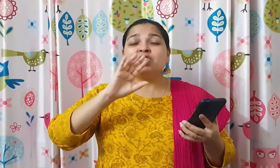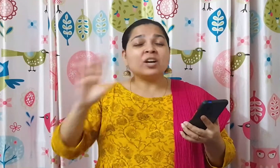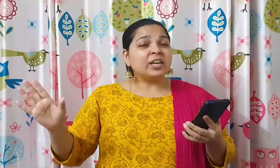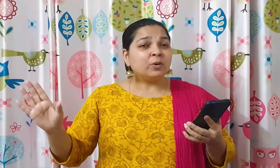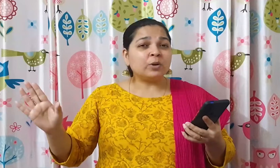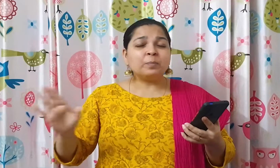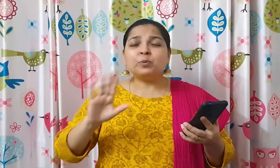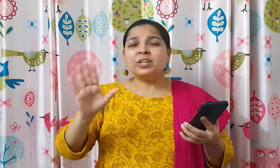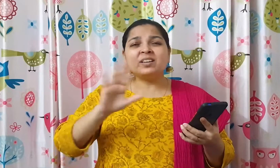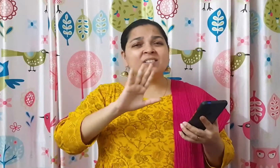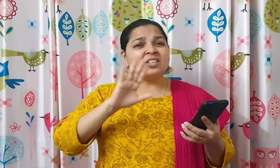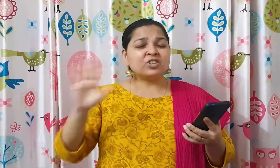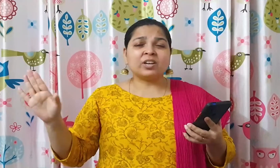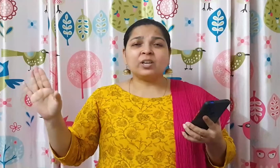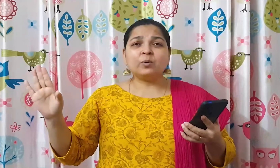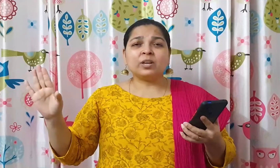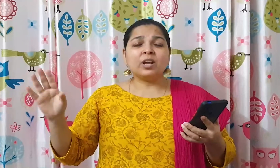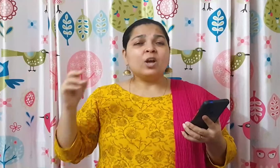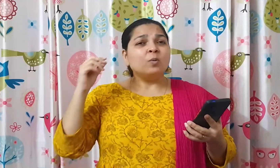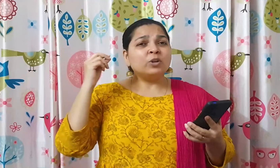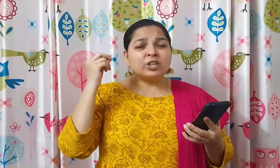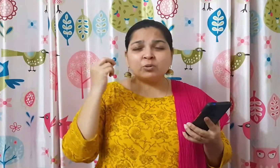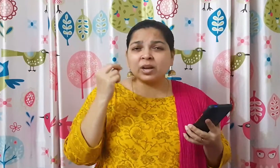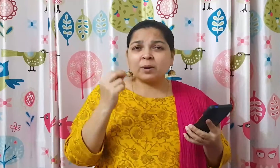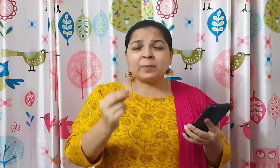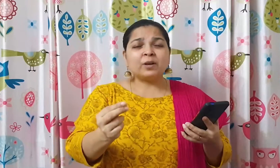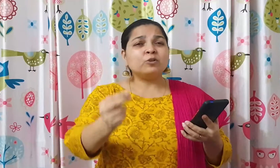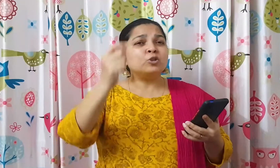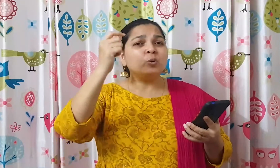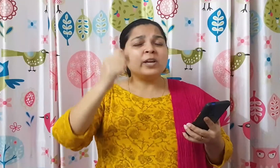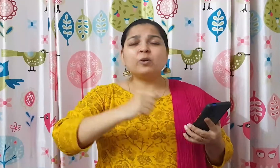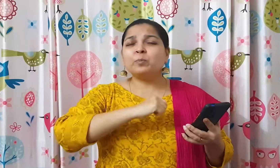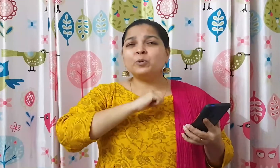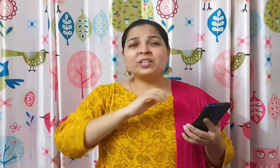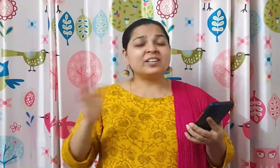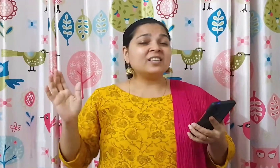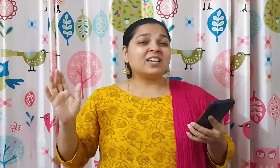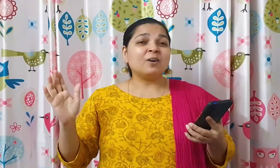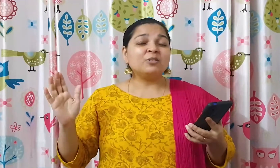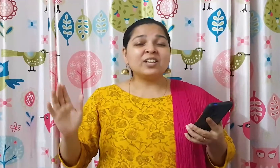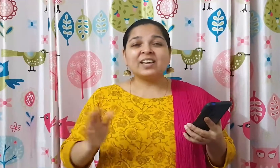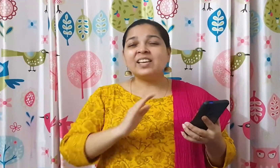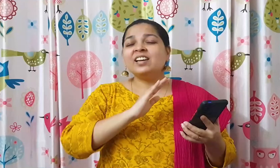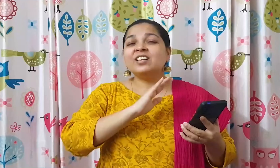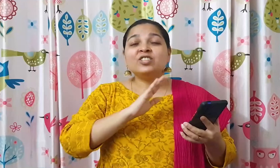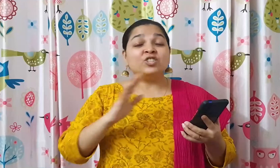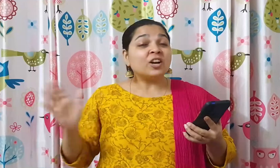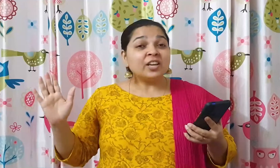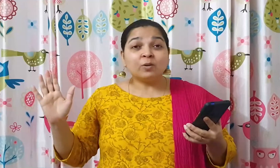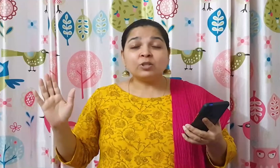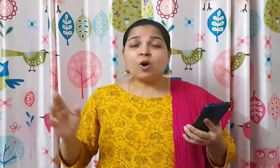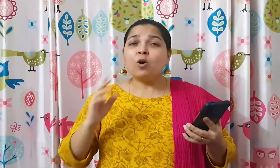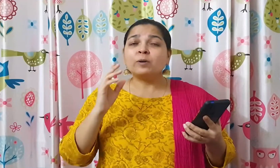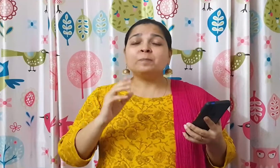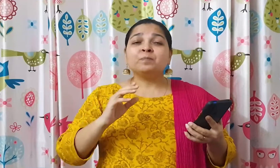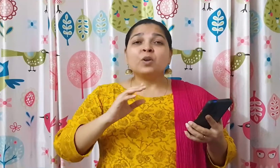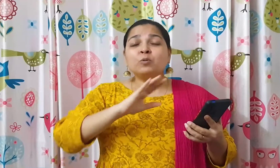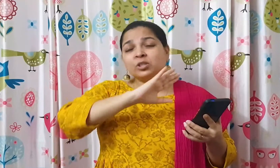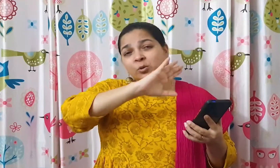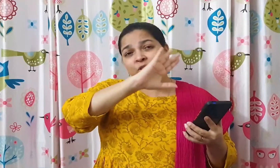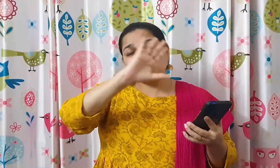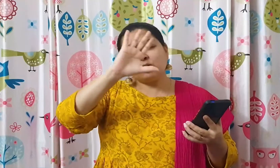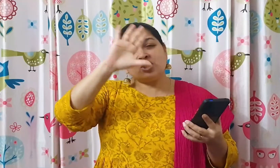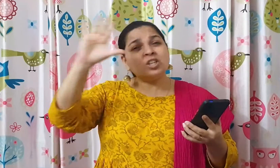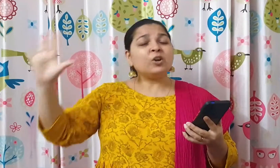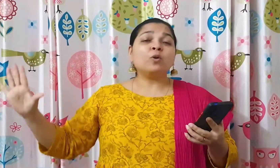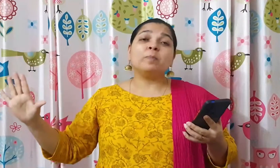দ্য লৰ্ড। যেনেৰূপে ঈশ্বৰে চালে কোৱাৰ লগে লগে বস্তুখিনি সৃষ্টি হৈ গ'ল, সেই